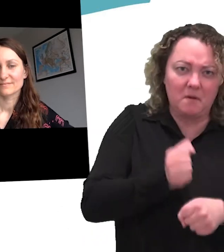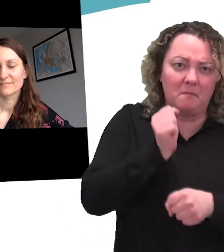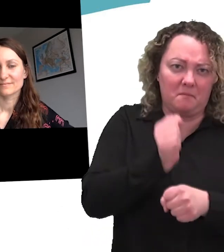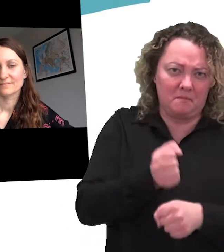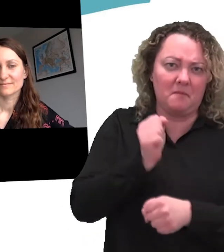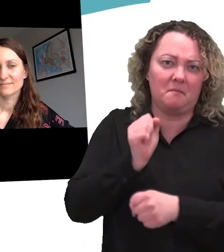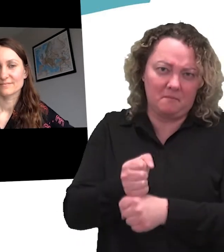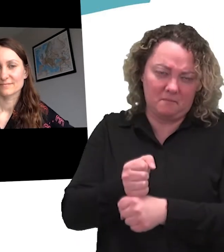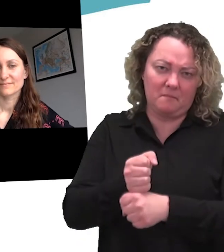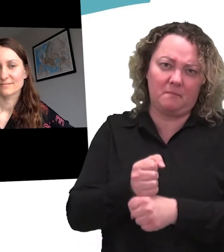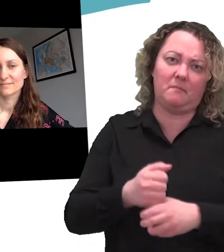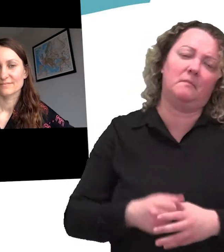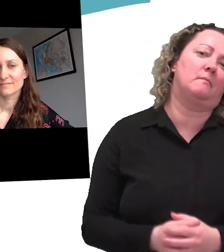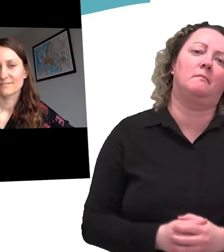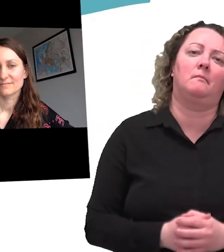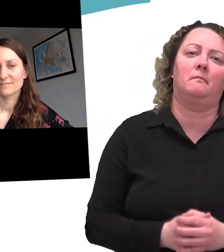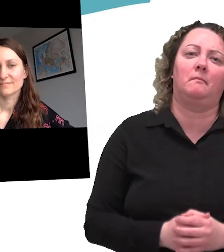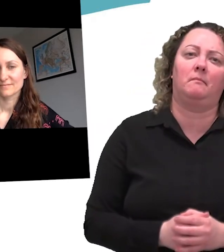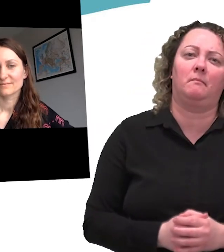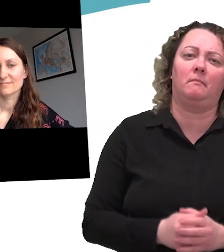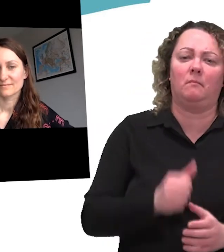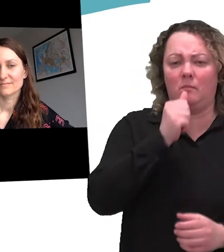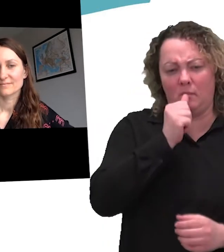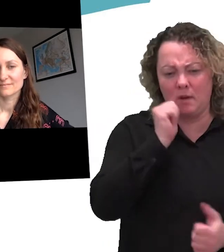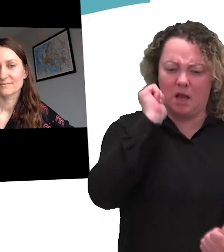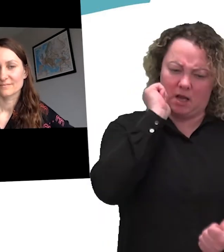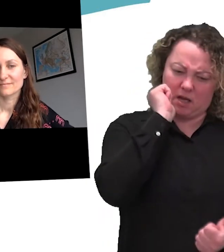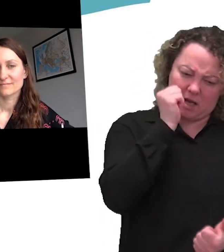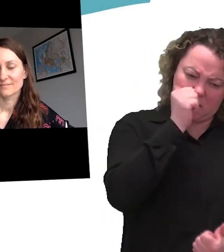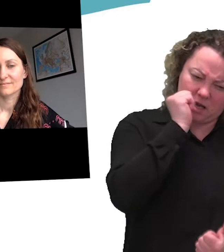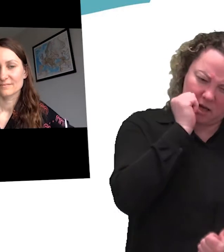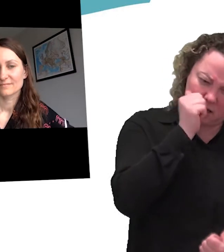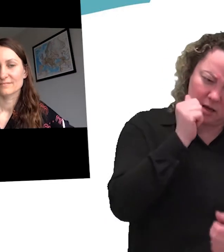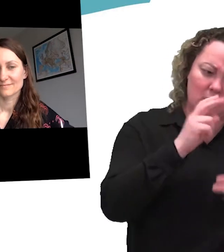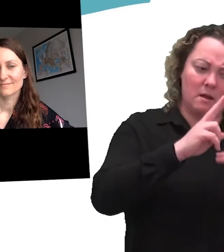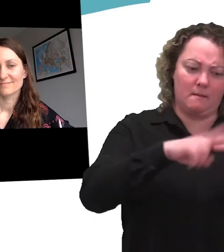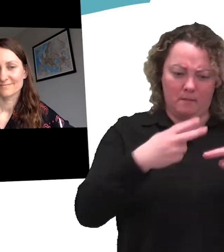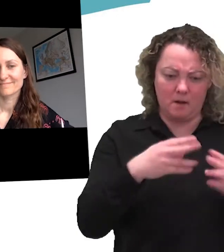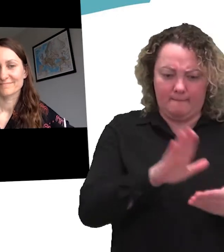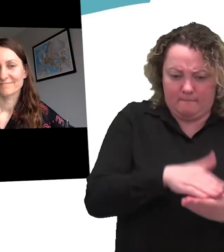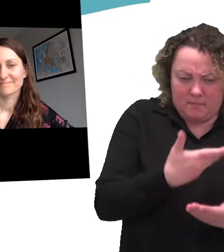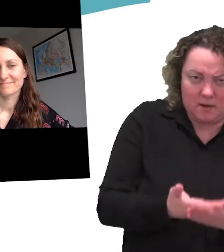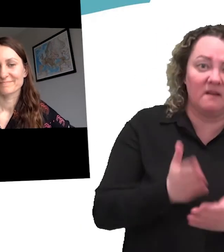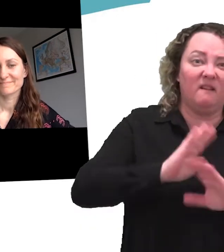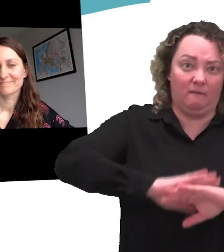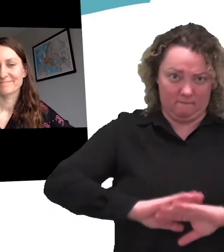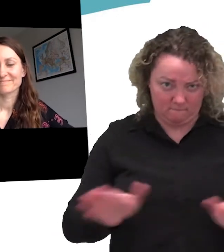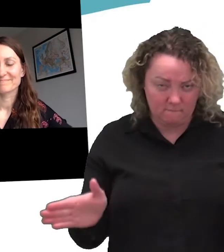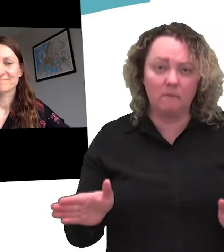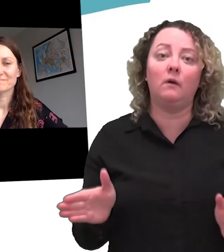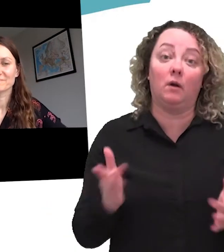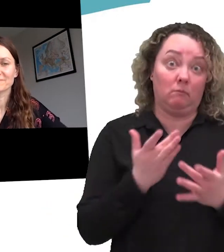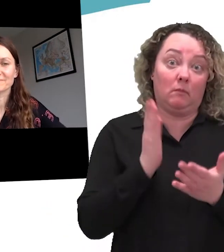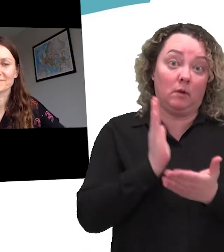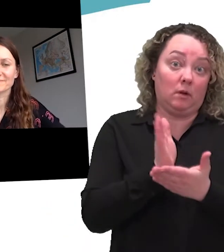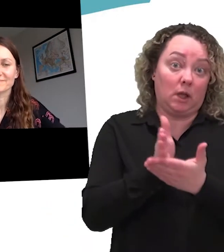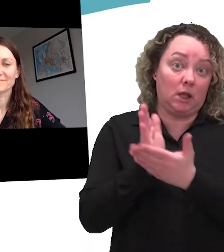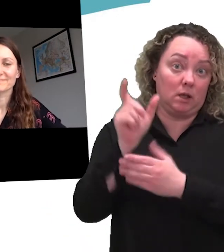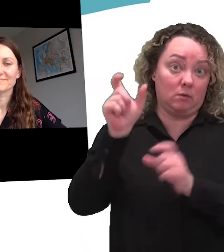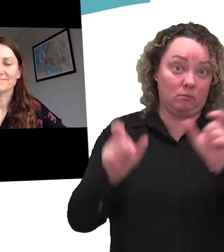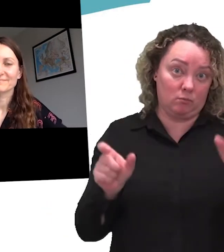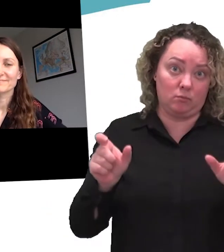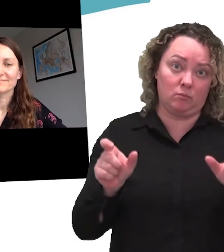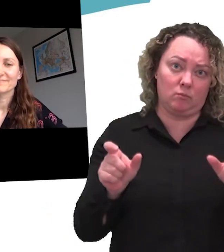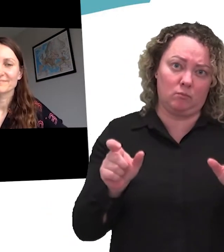valgo kasdien tik makaronus arba blynus ir tokių būna, tai užsiduokit savo, kad